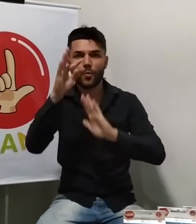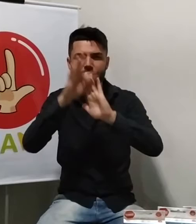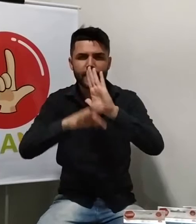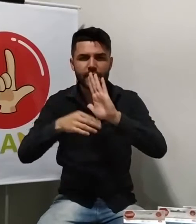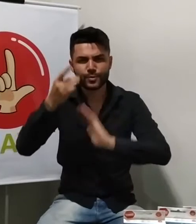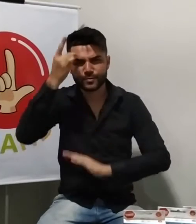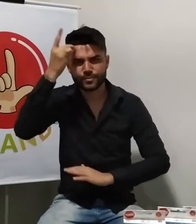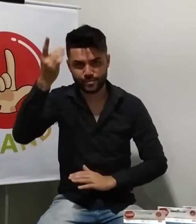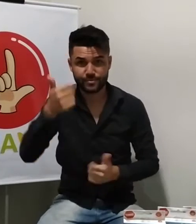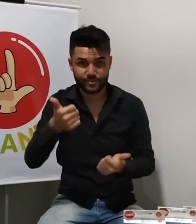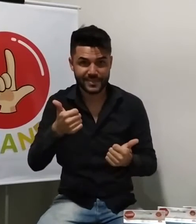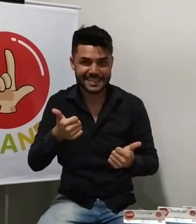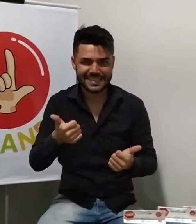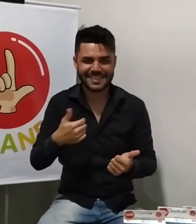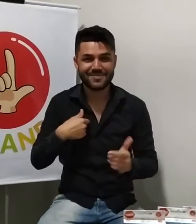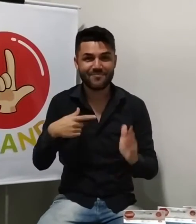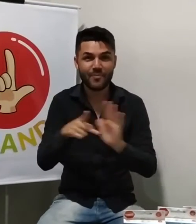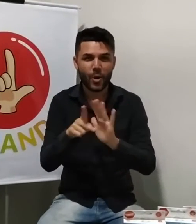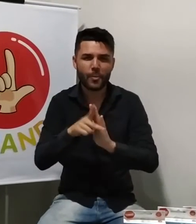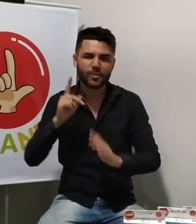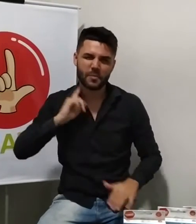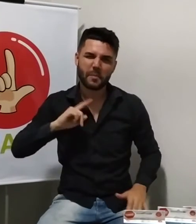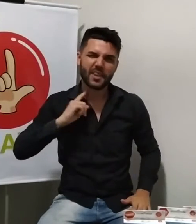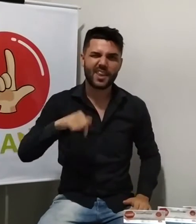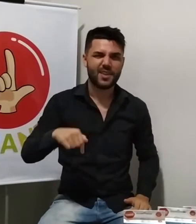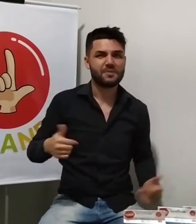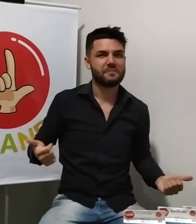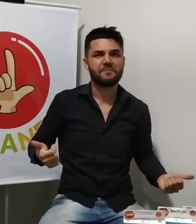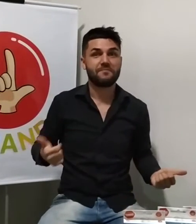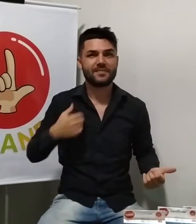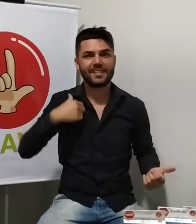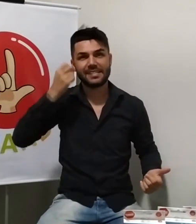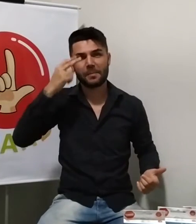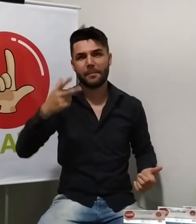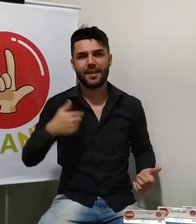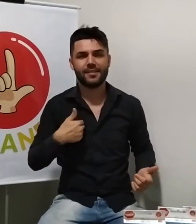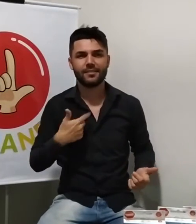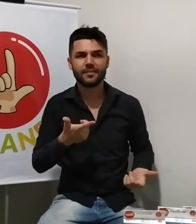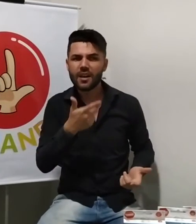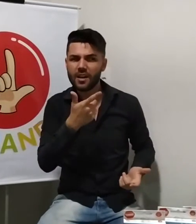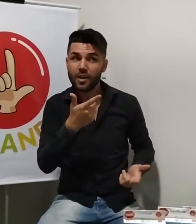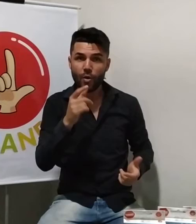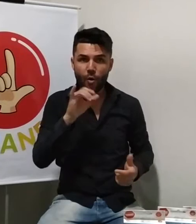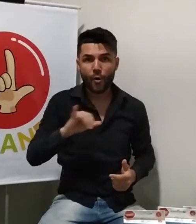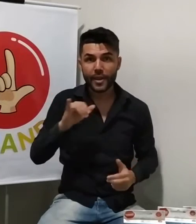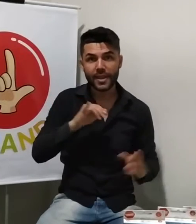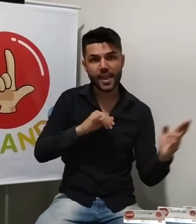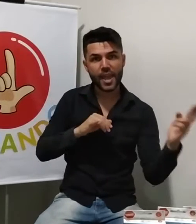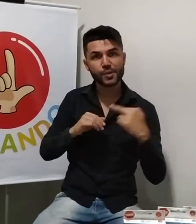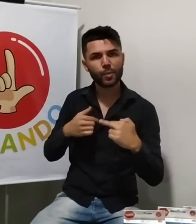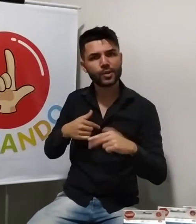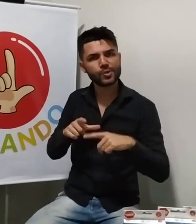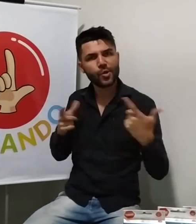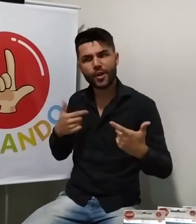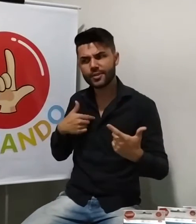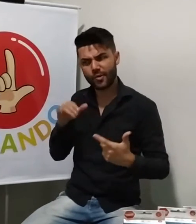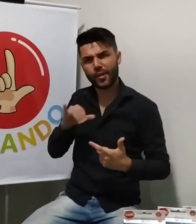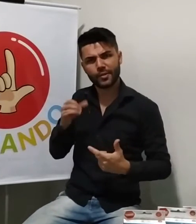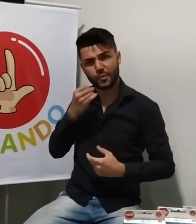Eu falei, não, beleza, me ensina exatamente o que eu tenho que fazer. Aí ele me ensinou o que eu tinha que fazer, clica aqui, clica ali e tal. E aí falou, mano, tem um negócio, quando chegar no final, vai dar pau com